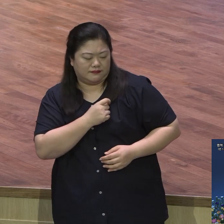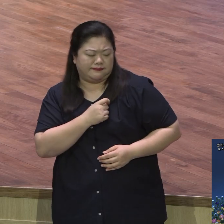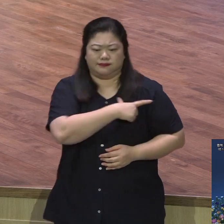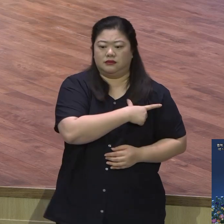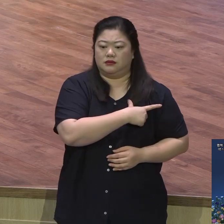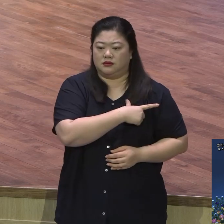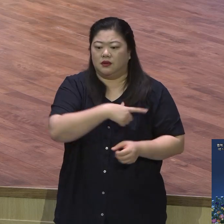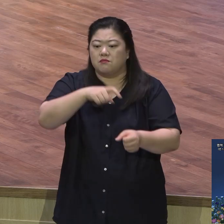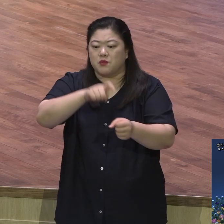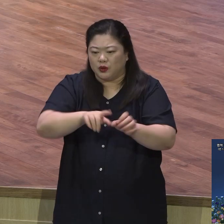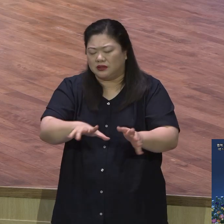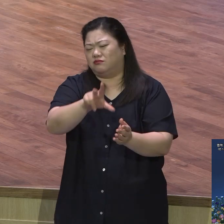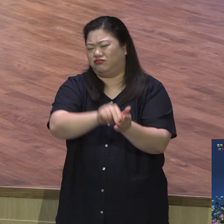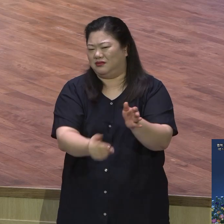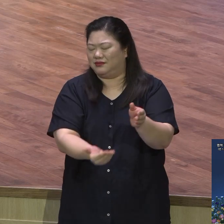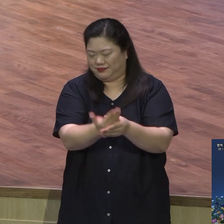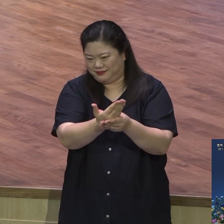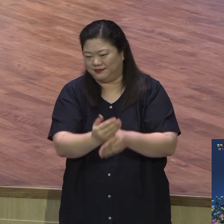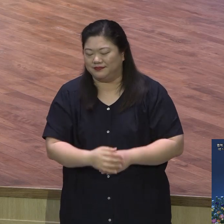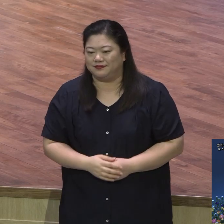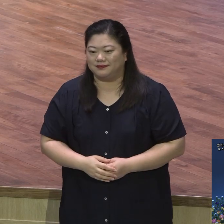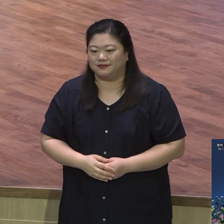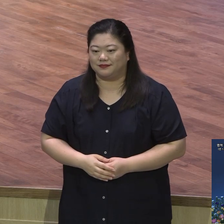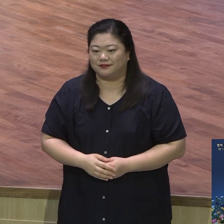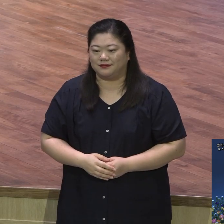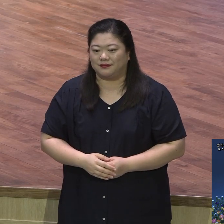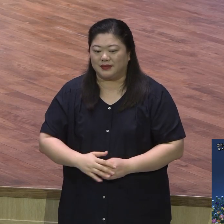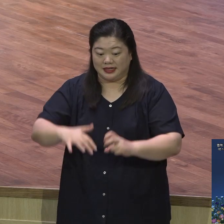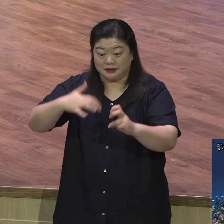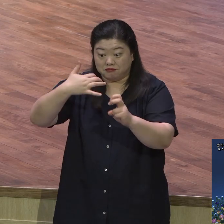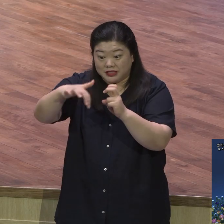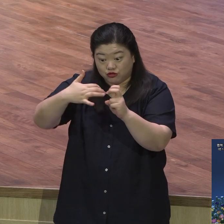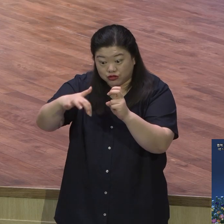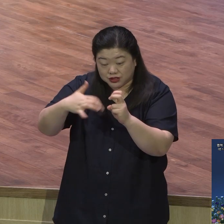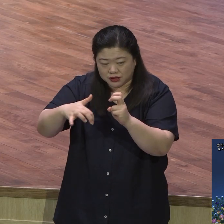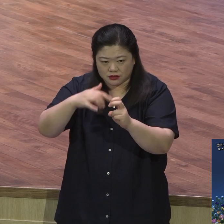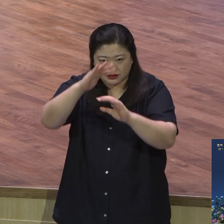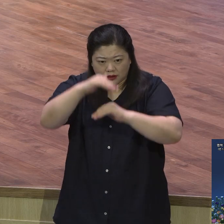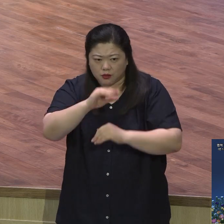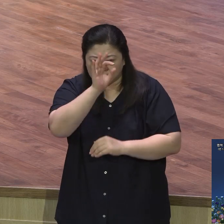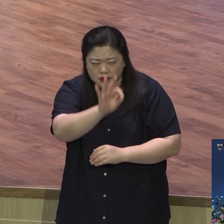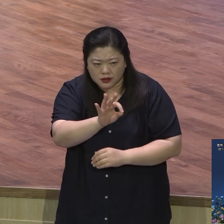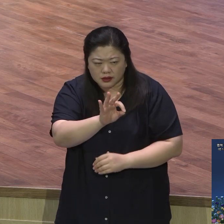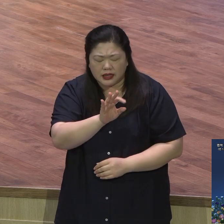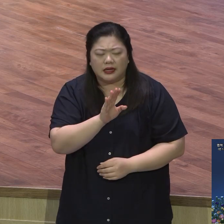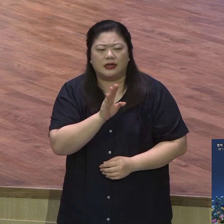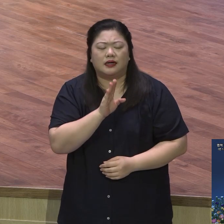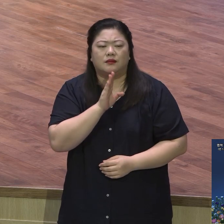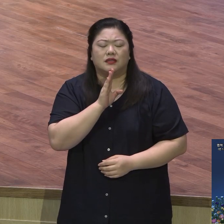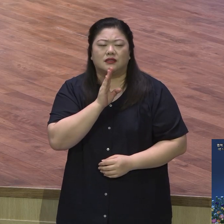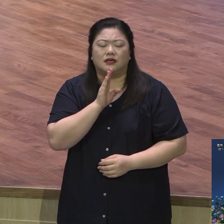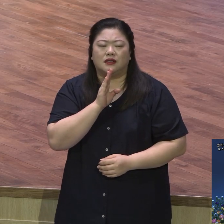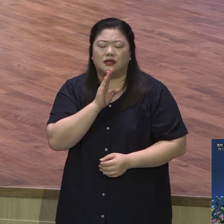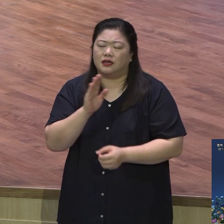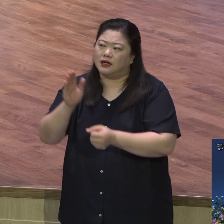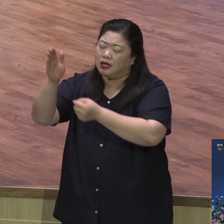오늘부터 시작되는 민숙의 말씀을 통해서 영계 모든 성도들은 하나님의 강한 용사